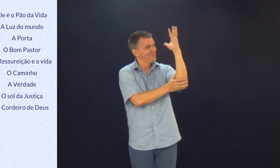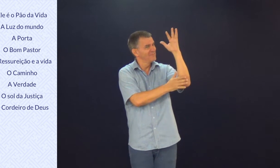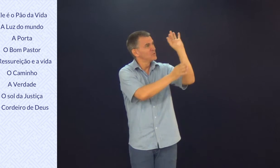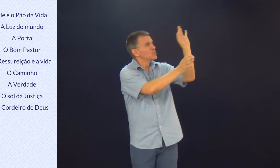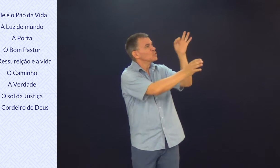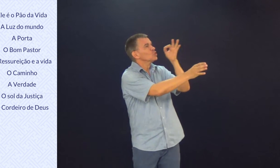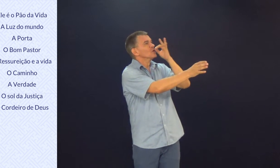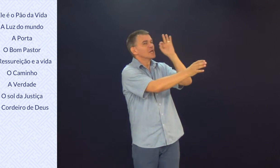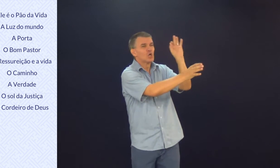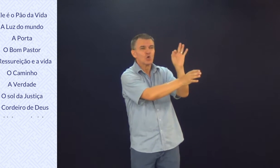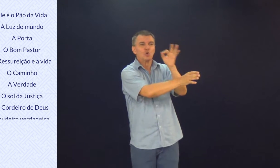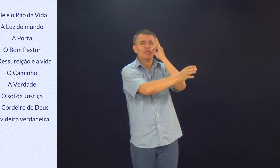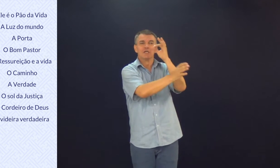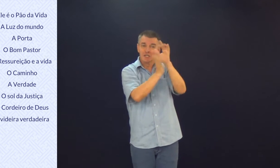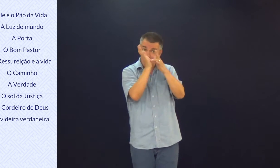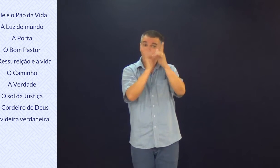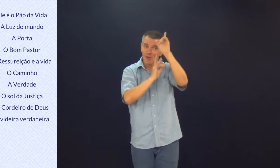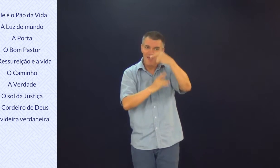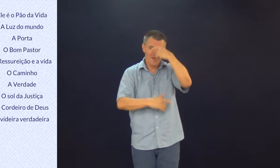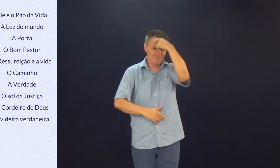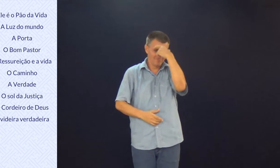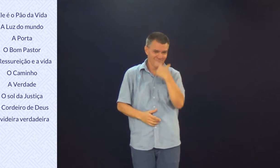jesus a videira verdadeira